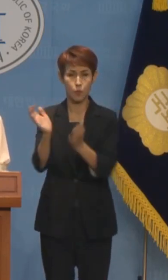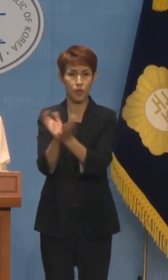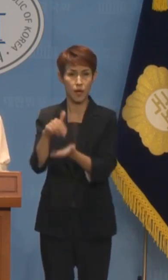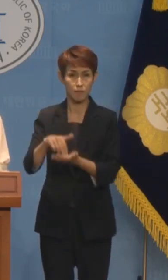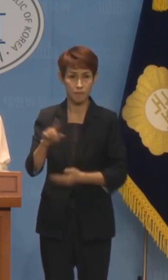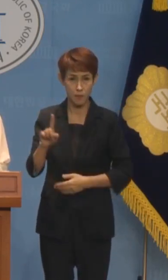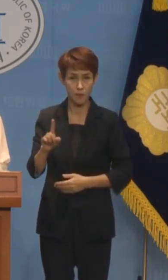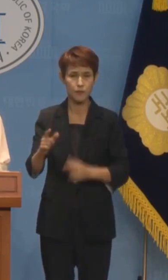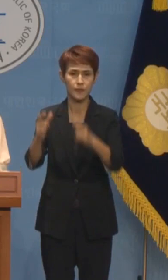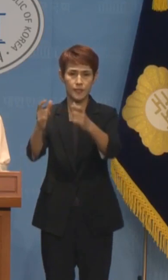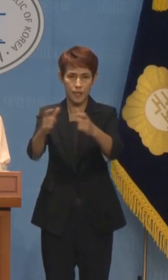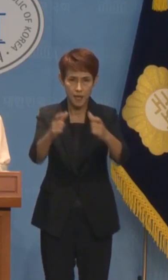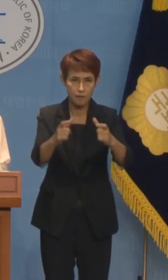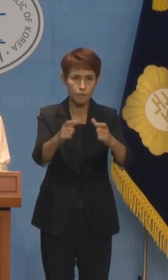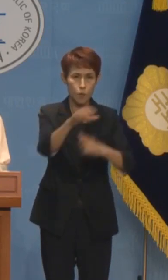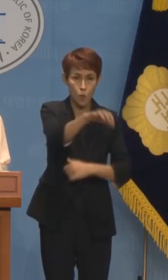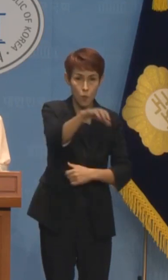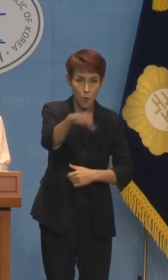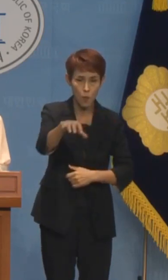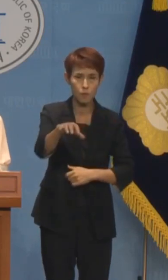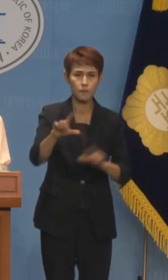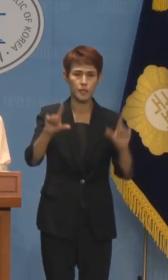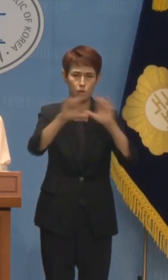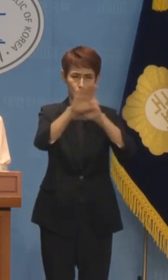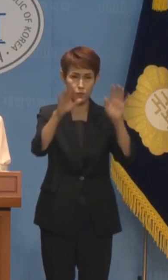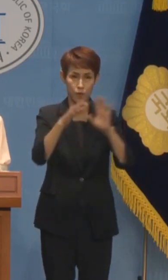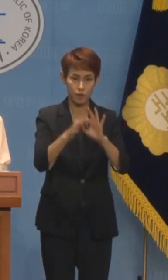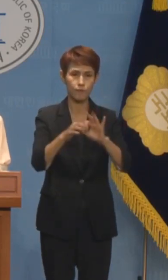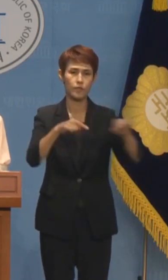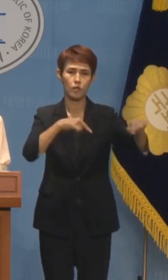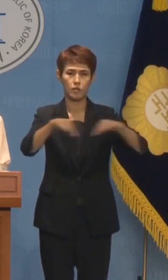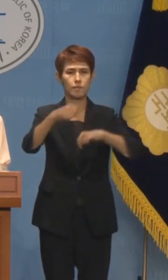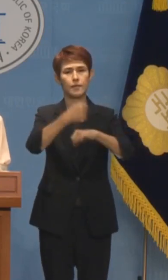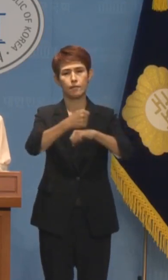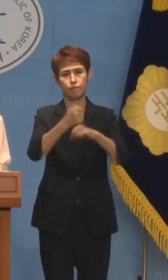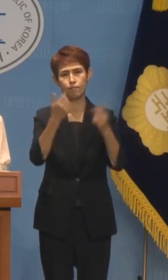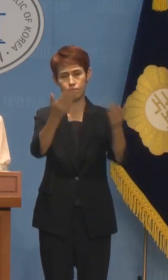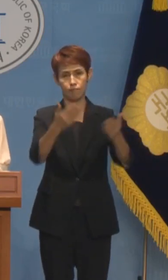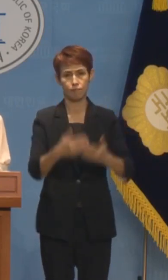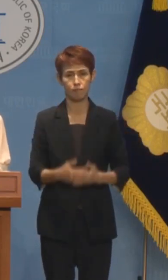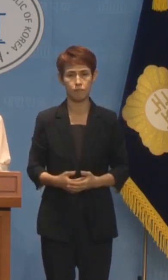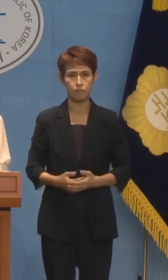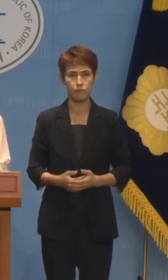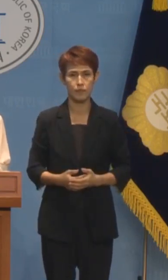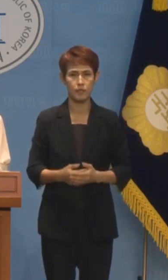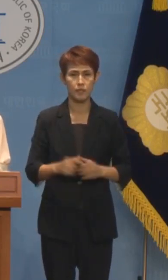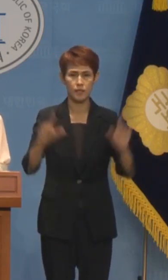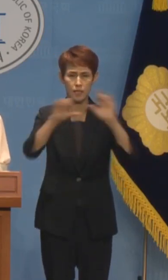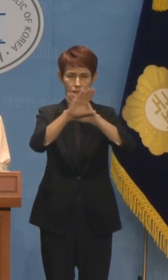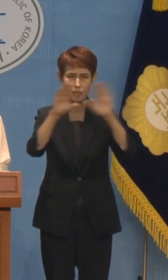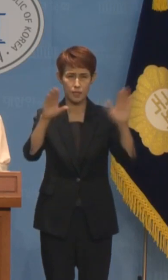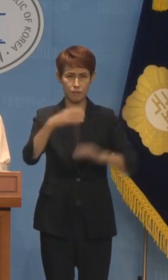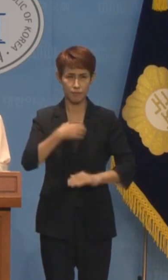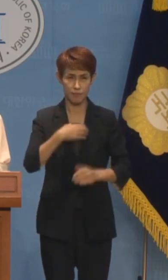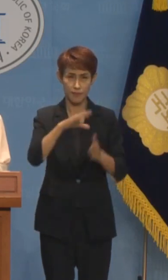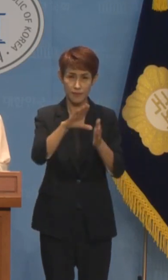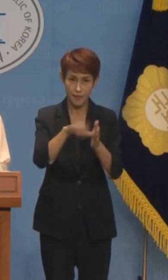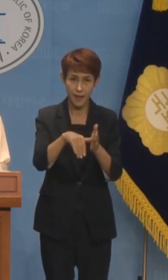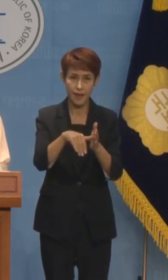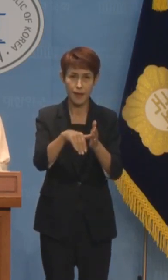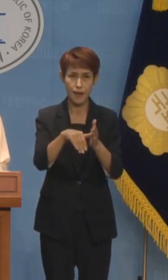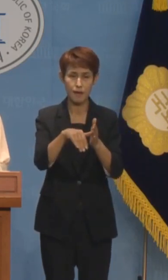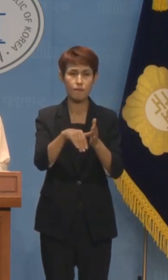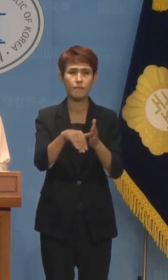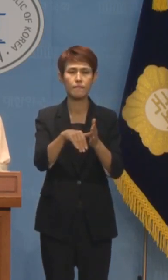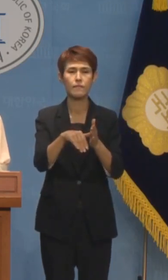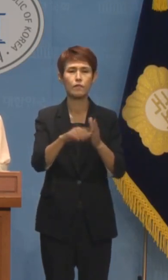지역과 현장 속에서 기후 정치를 만들어 가겠습니다 기후재난의 불평등 세상에서 더 많은